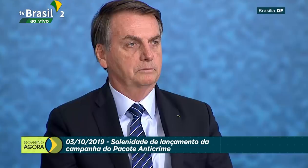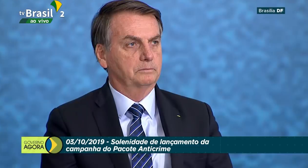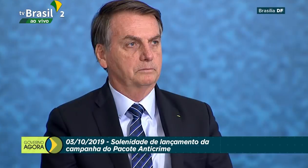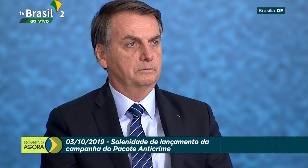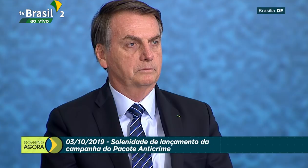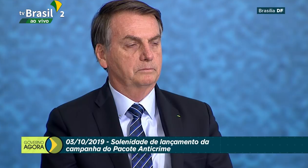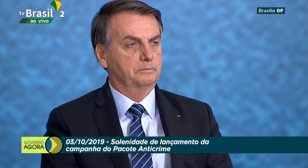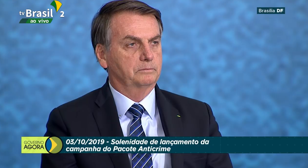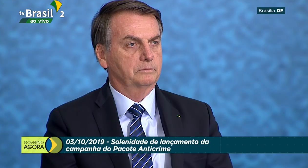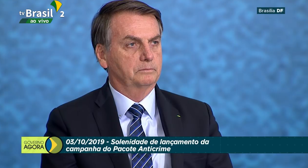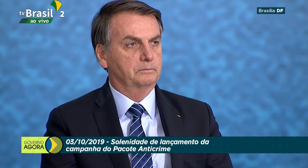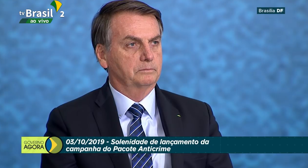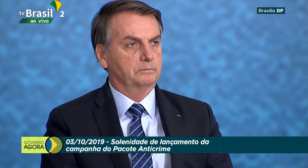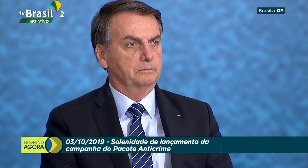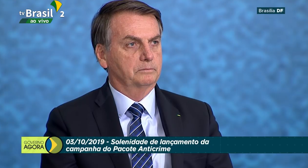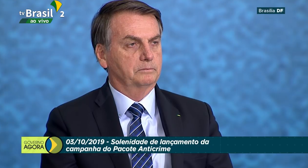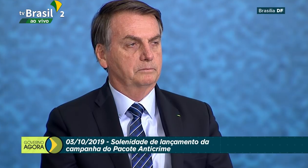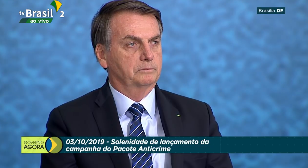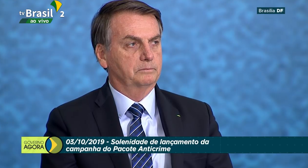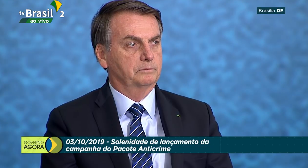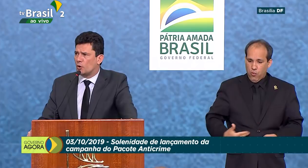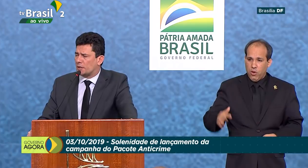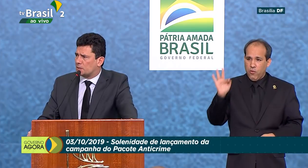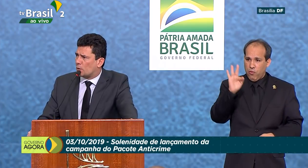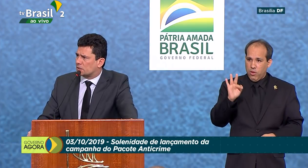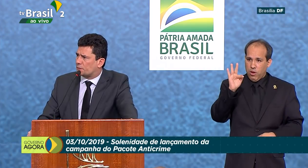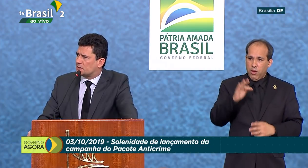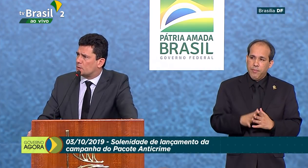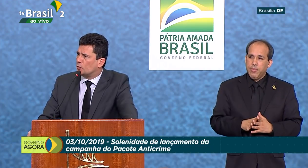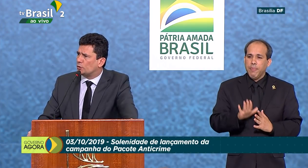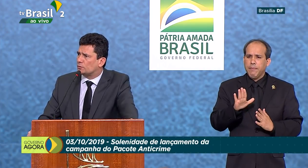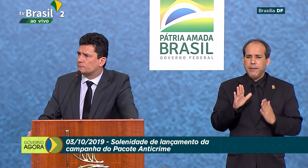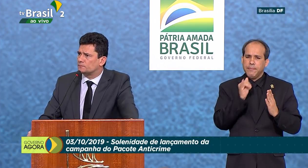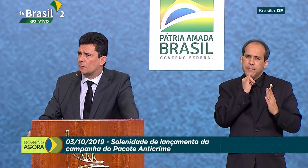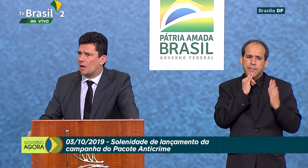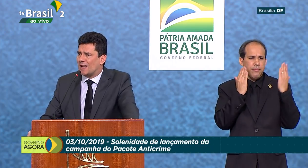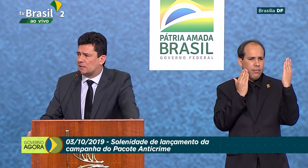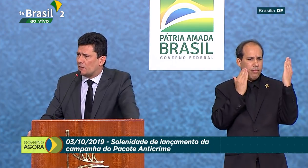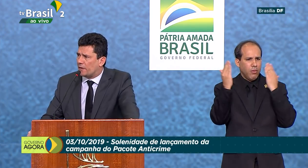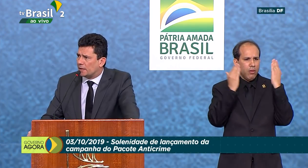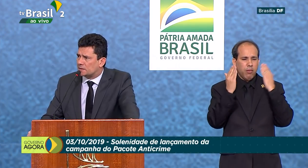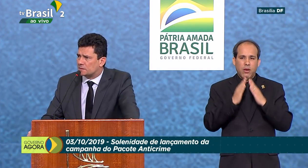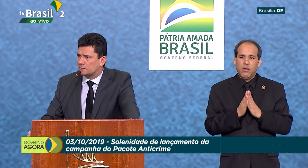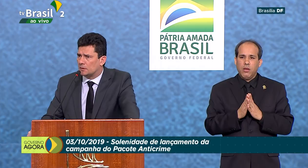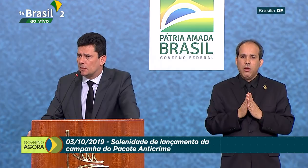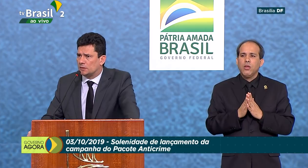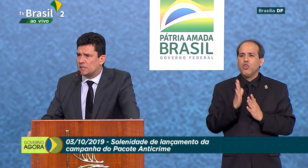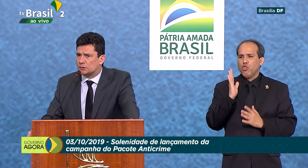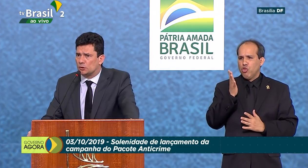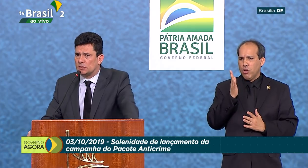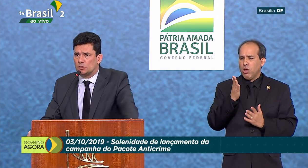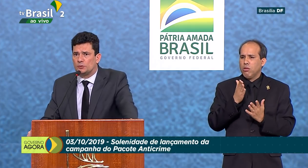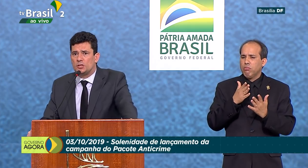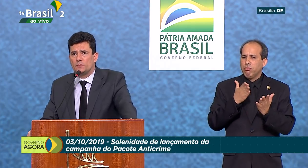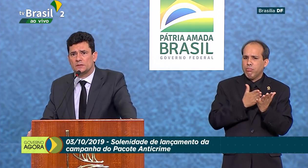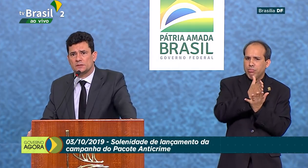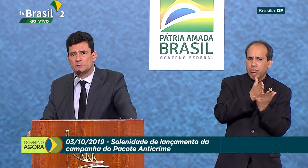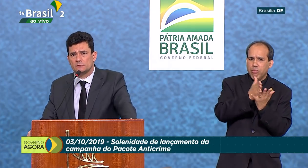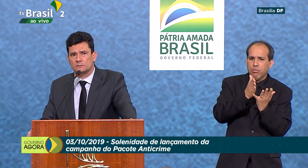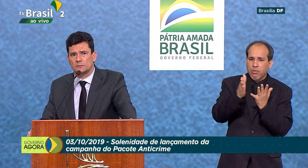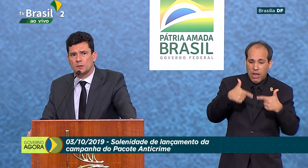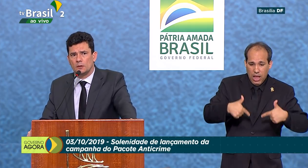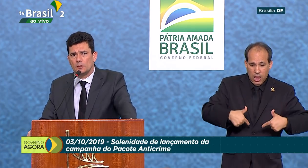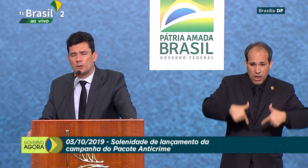federal. Mas, paralelamente, embora se possa fazer muito através de ações